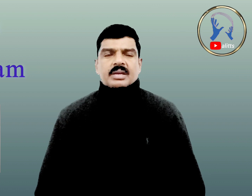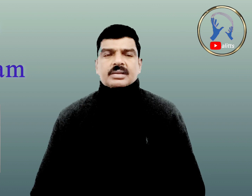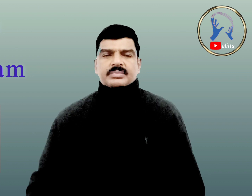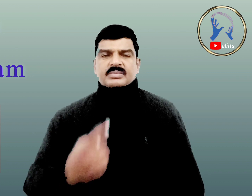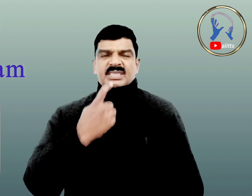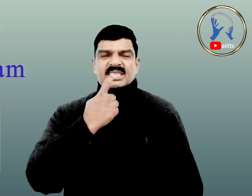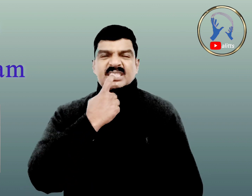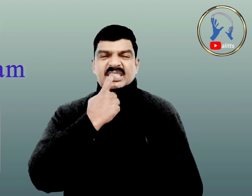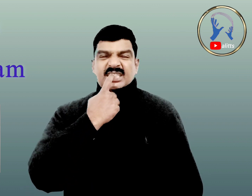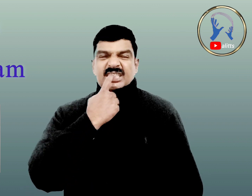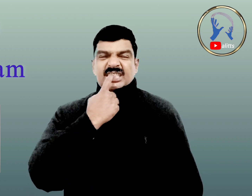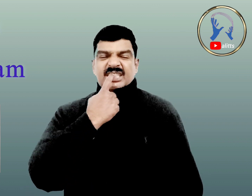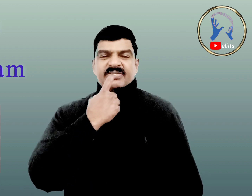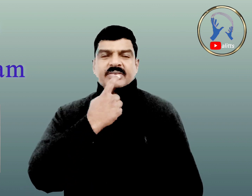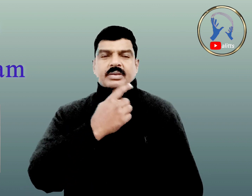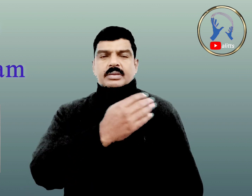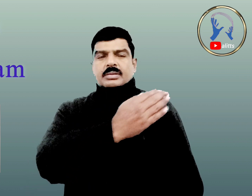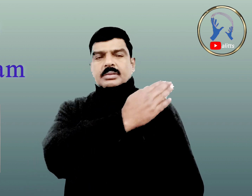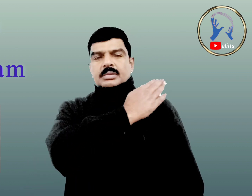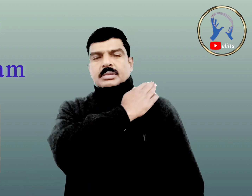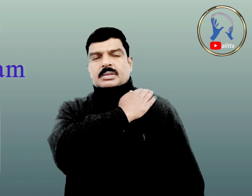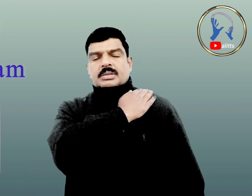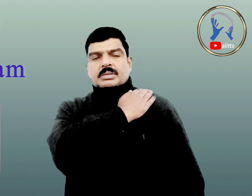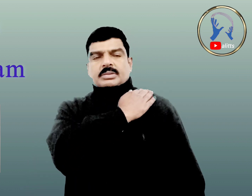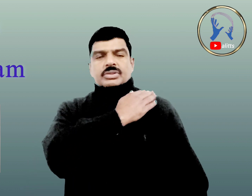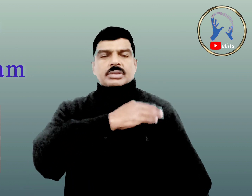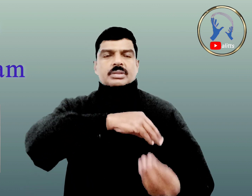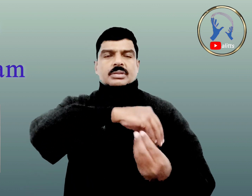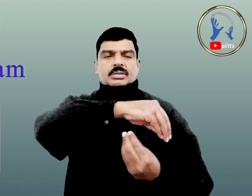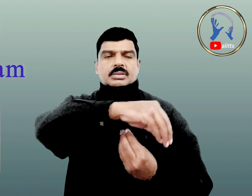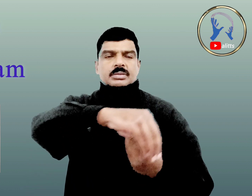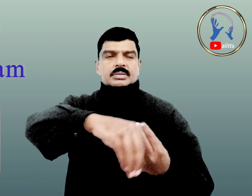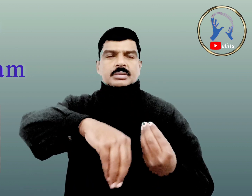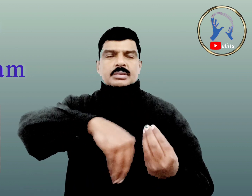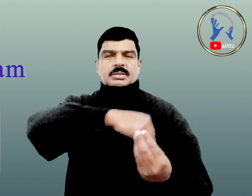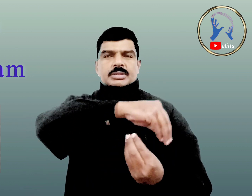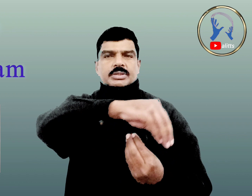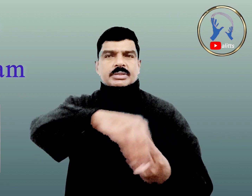احرام، سفید چادر، حج۔